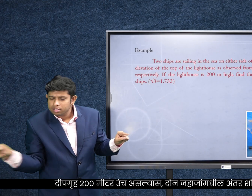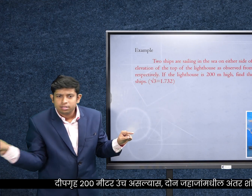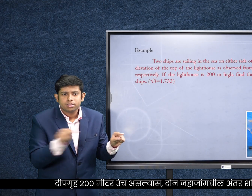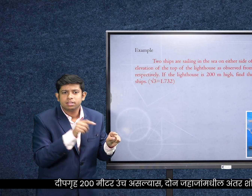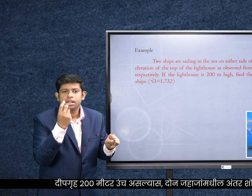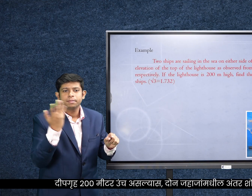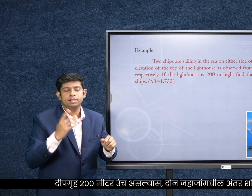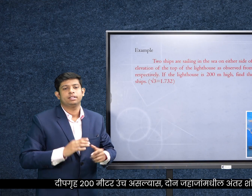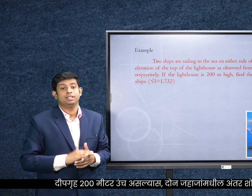1.732.